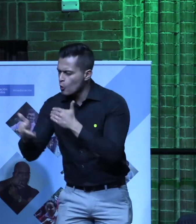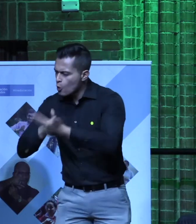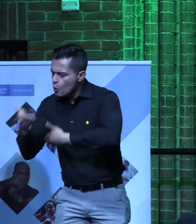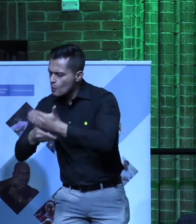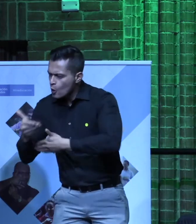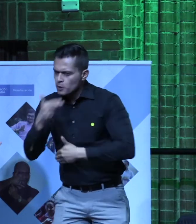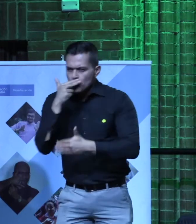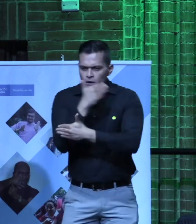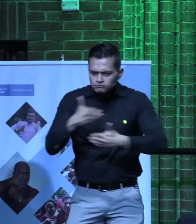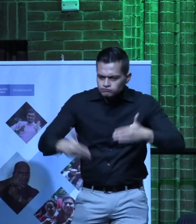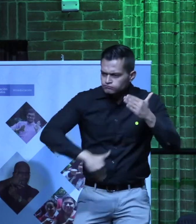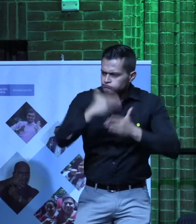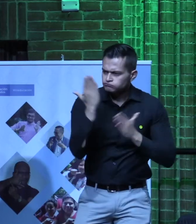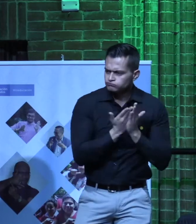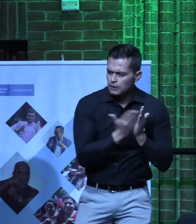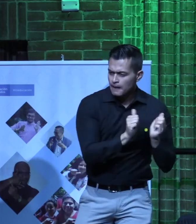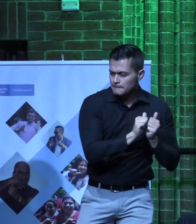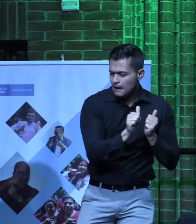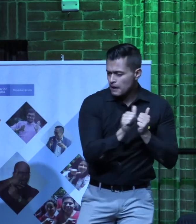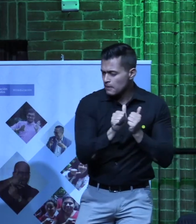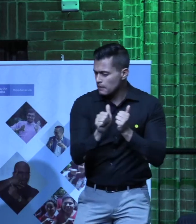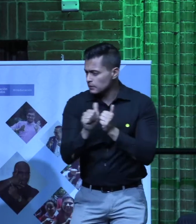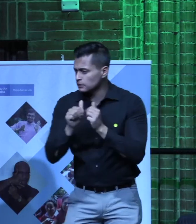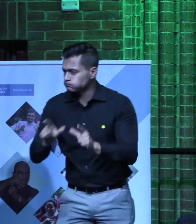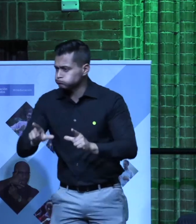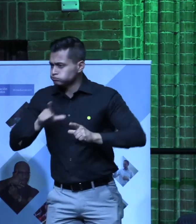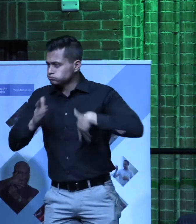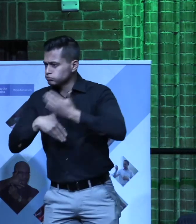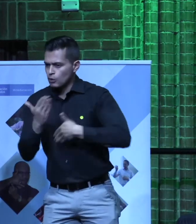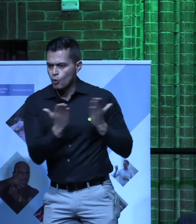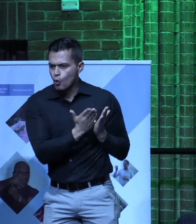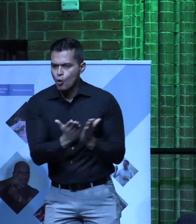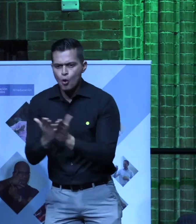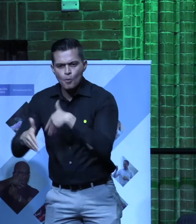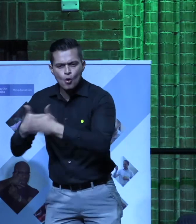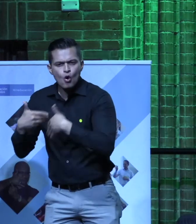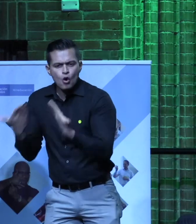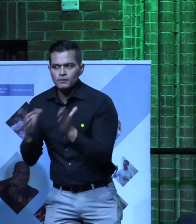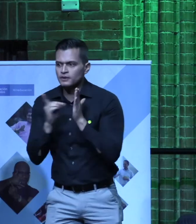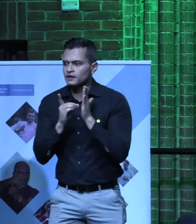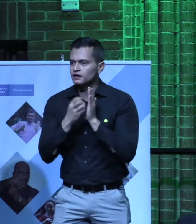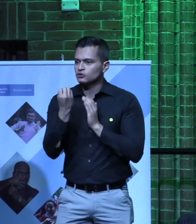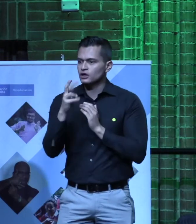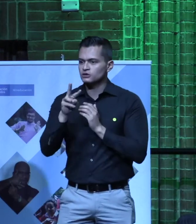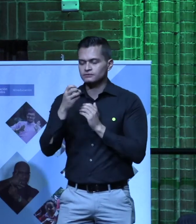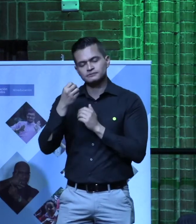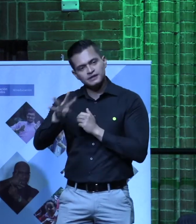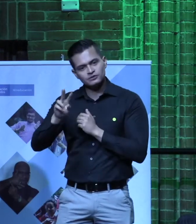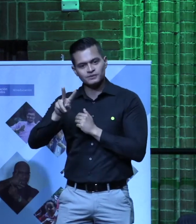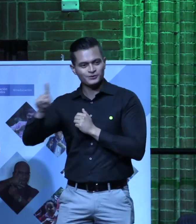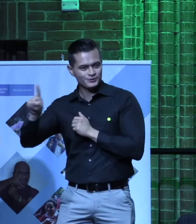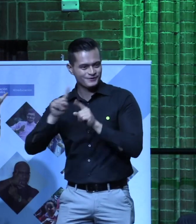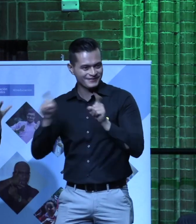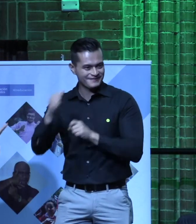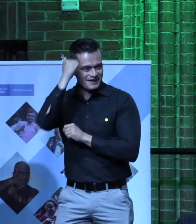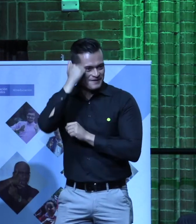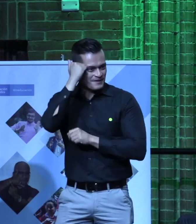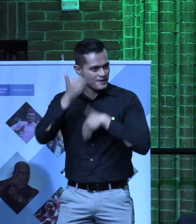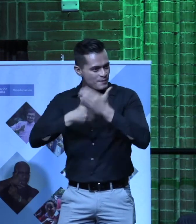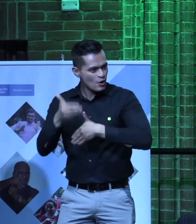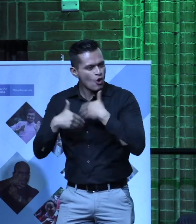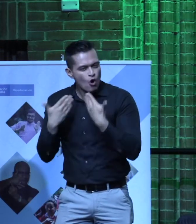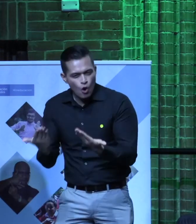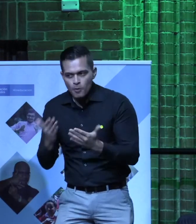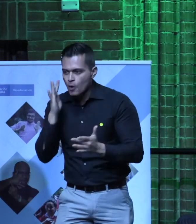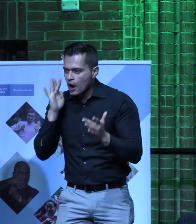completas, frente a lo que define el decreto 1421, qué deben hacer los actores que intervienen en la pedagogía en este espacio, cuál es el perfil y